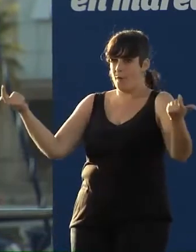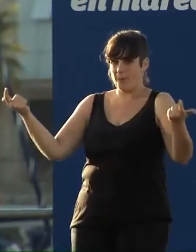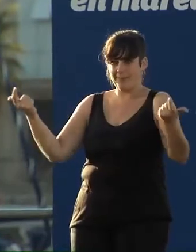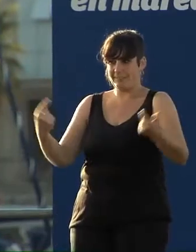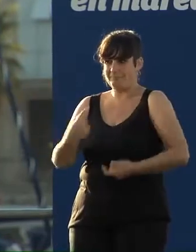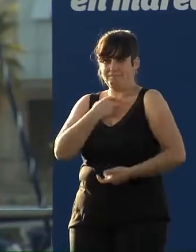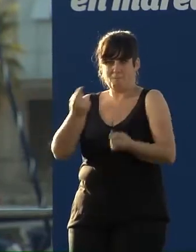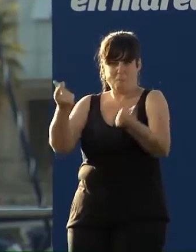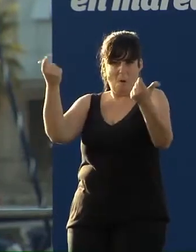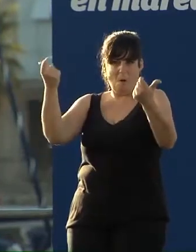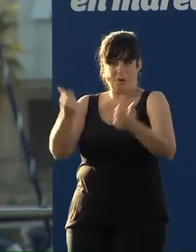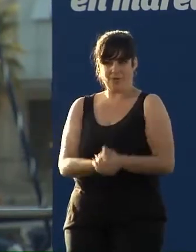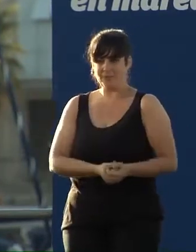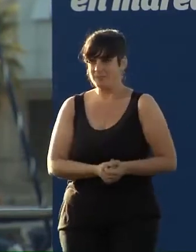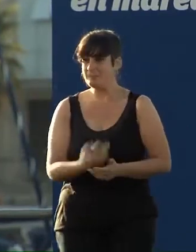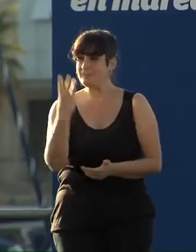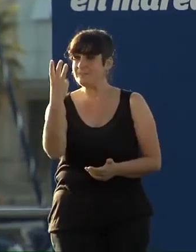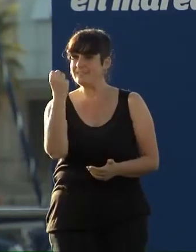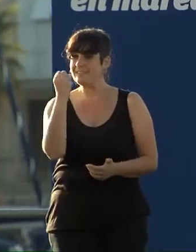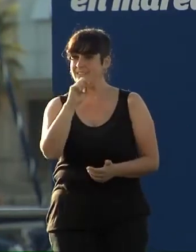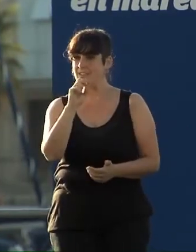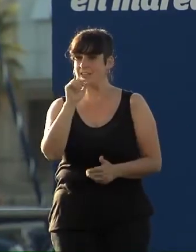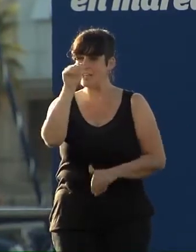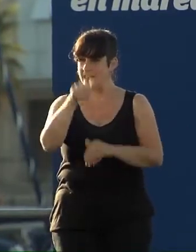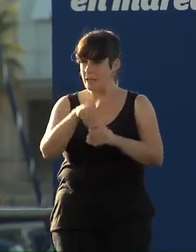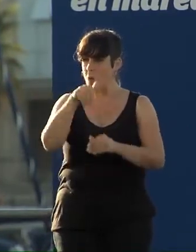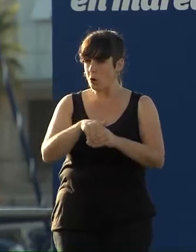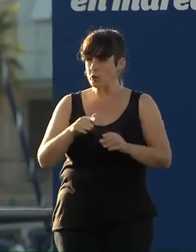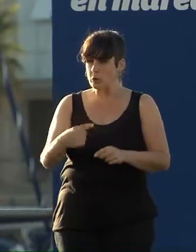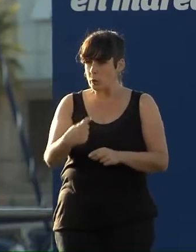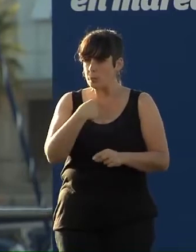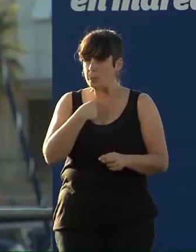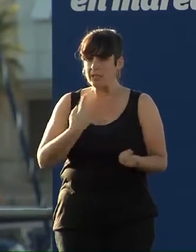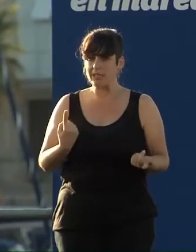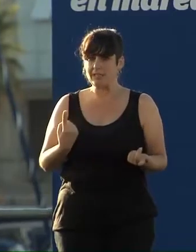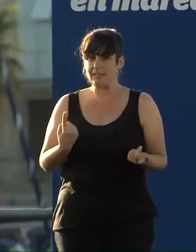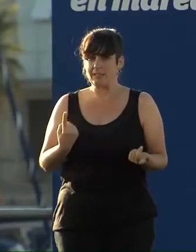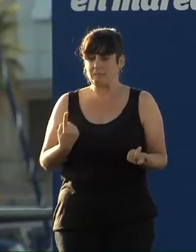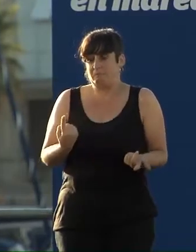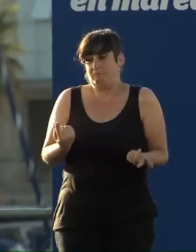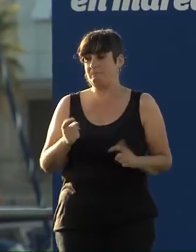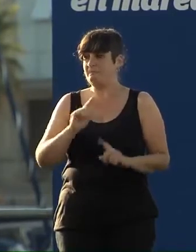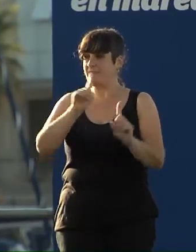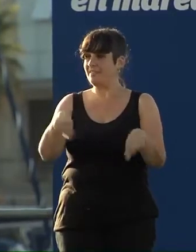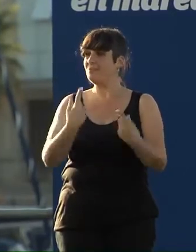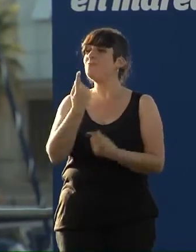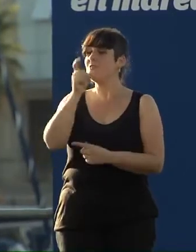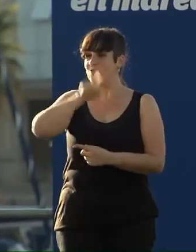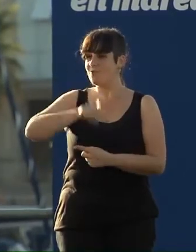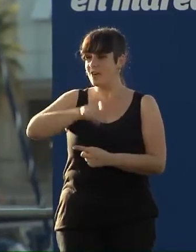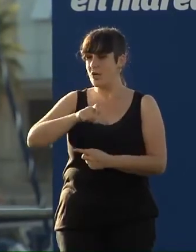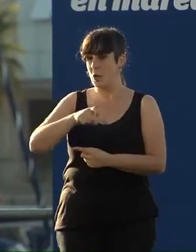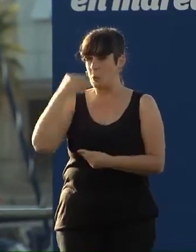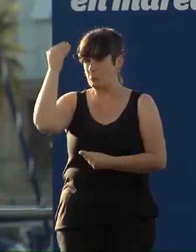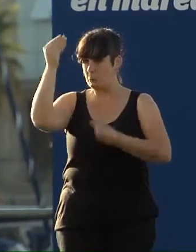me parecen 3 mill de votos era que preguntaba feijó nos